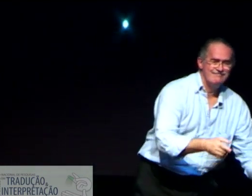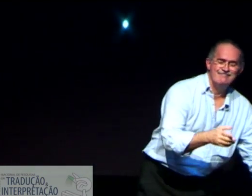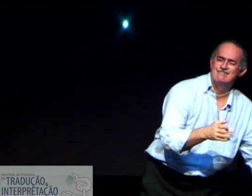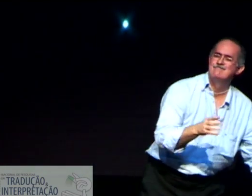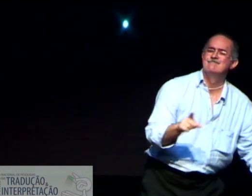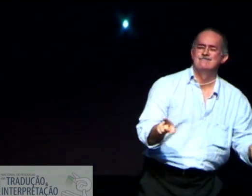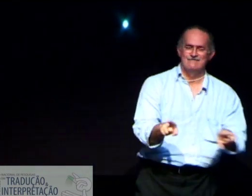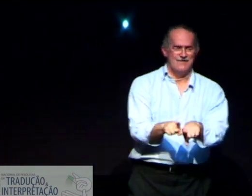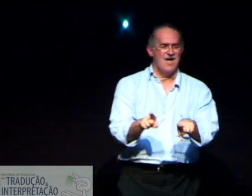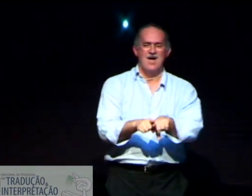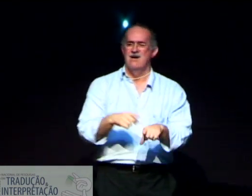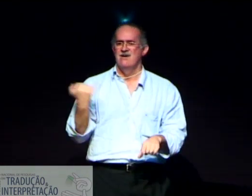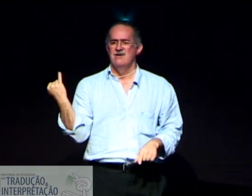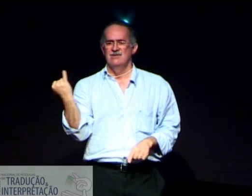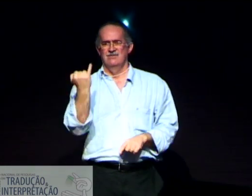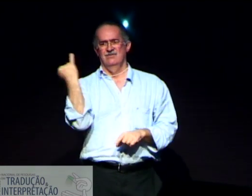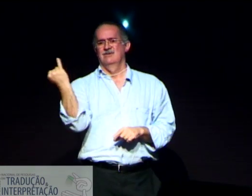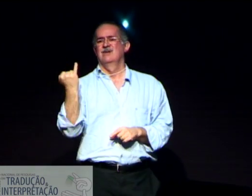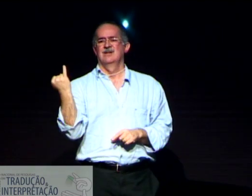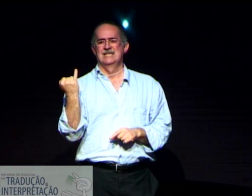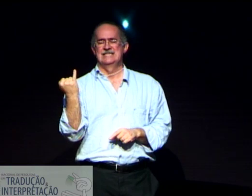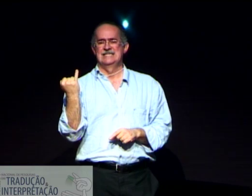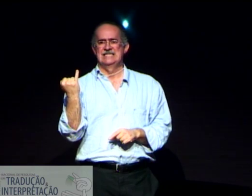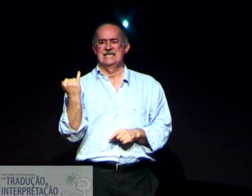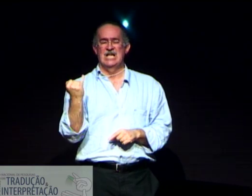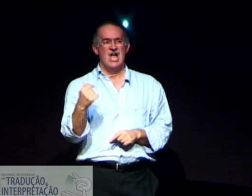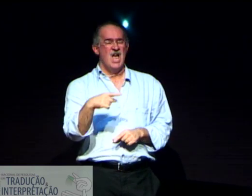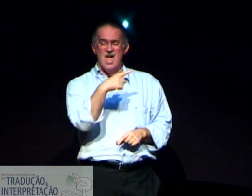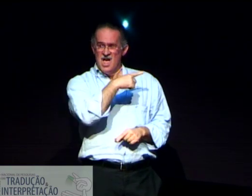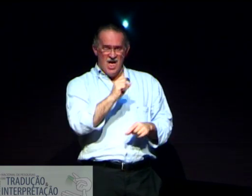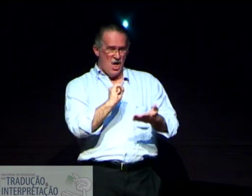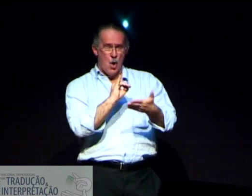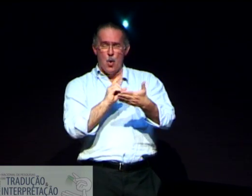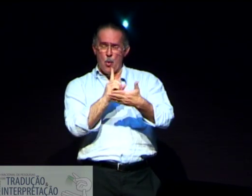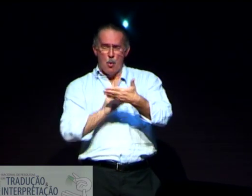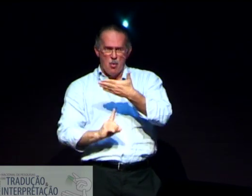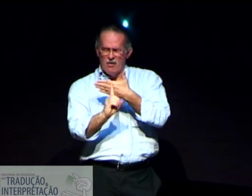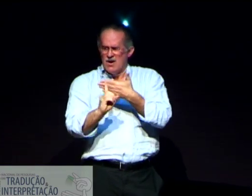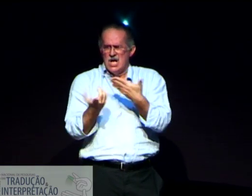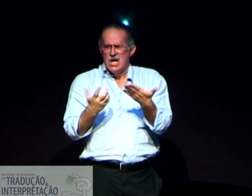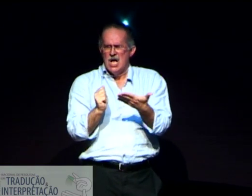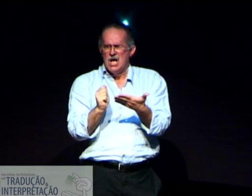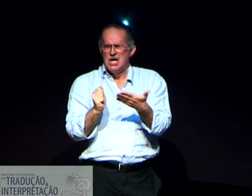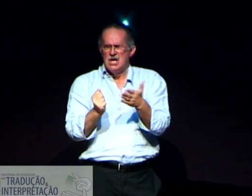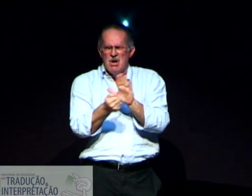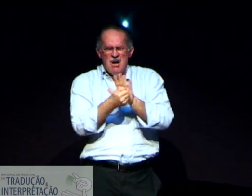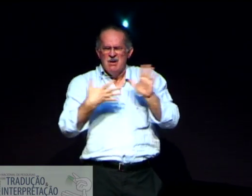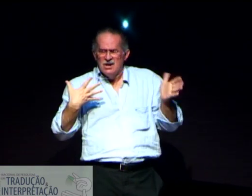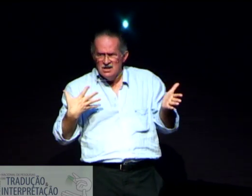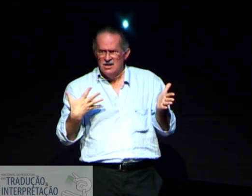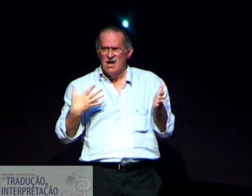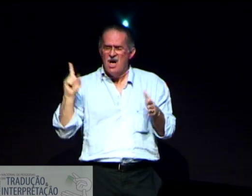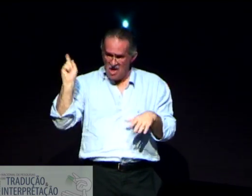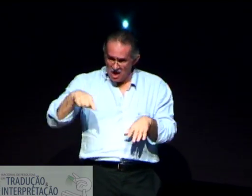Algo muito importante que um